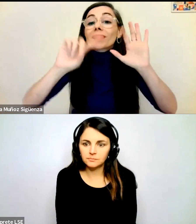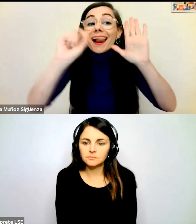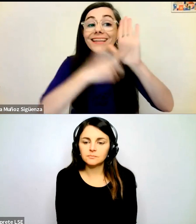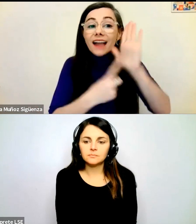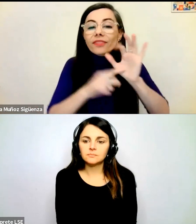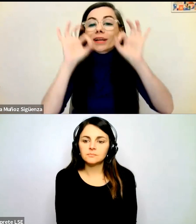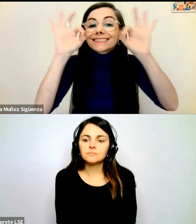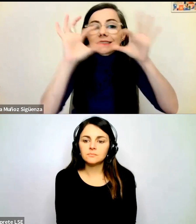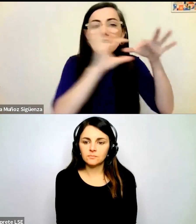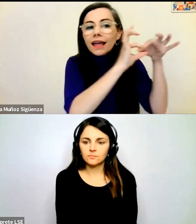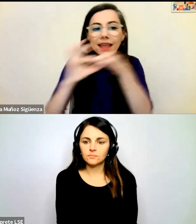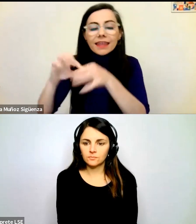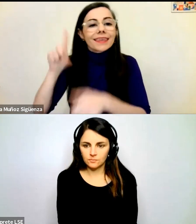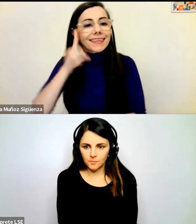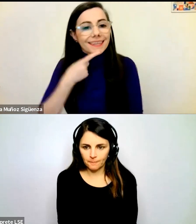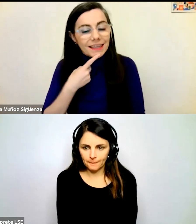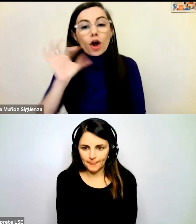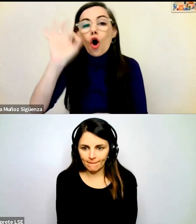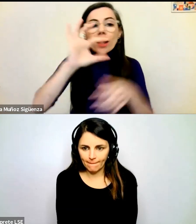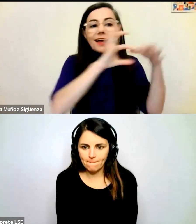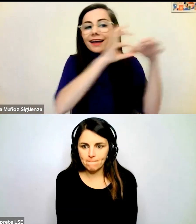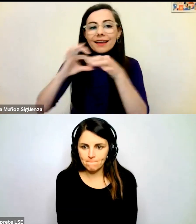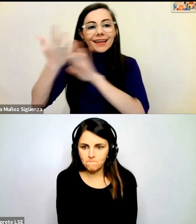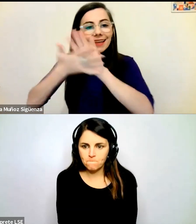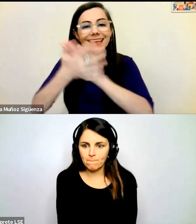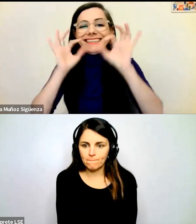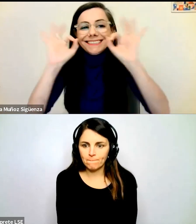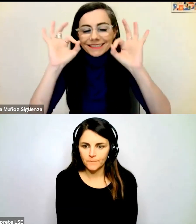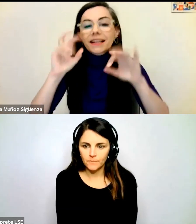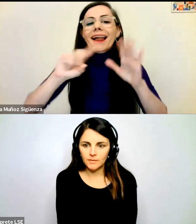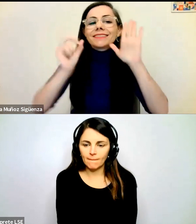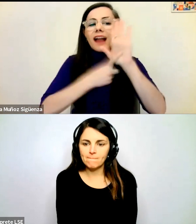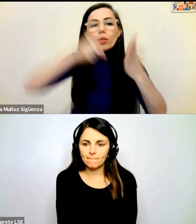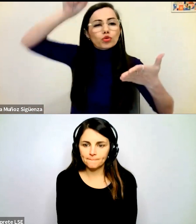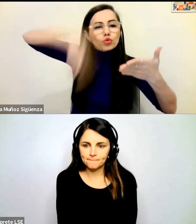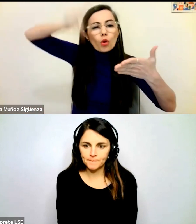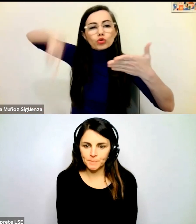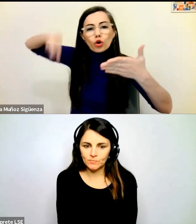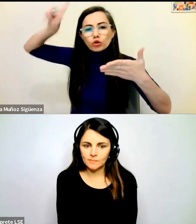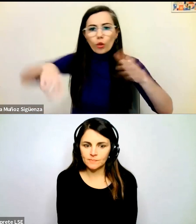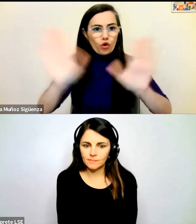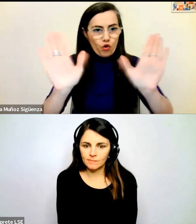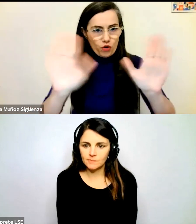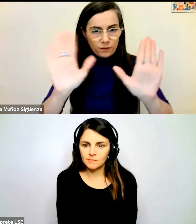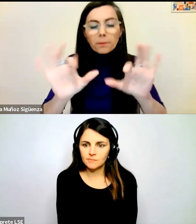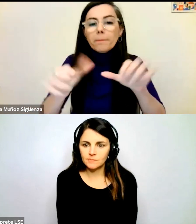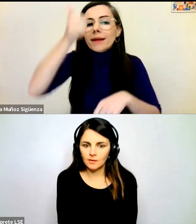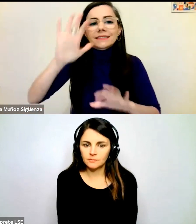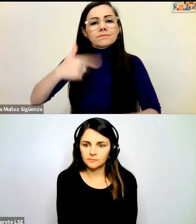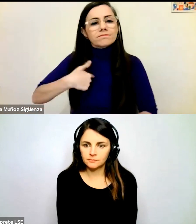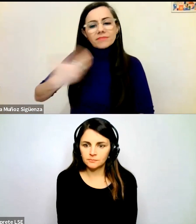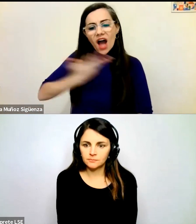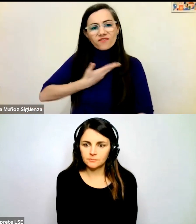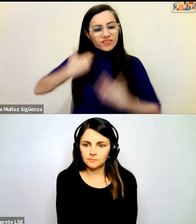momento, como sabéis, la legislación existente vinculada a las personas sordas o vinculada a la lengua de